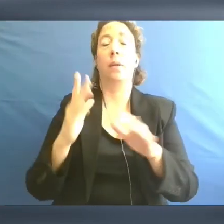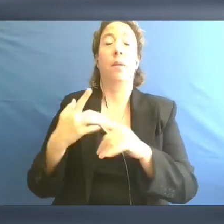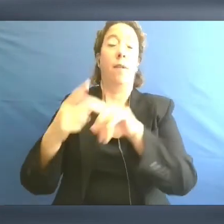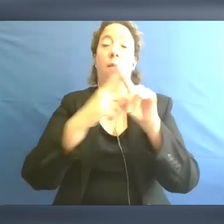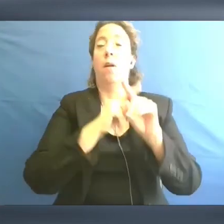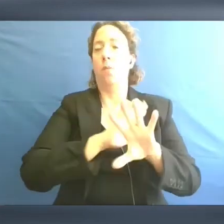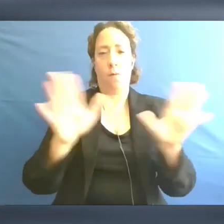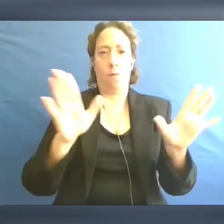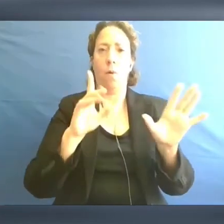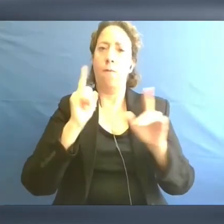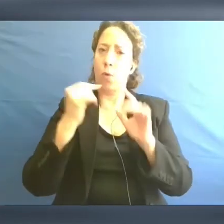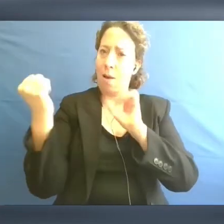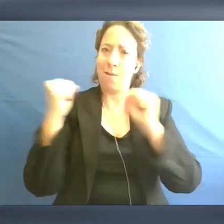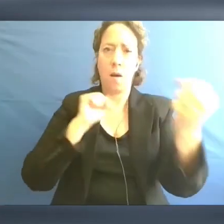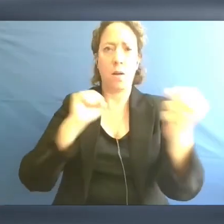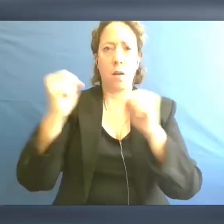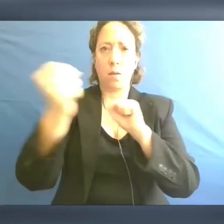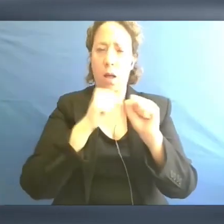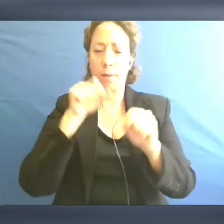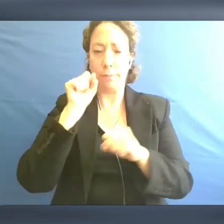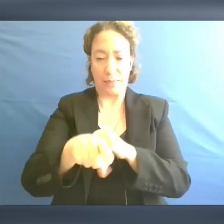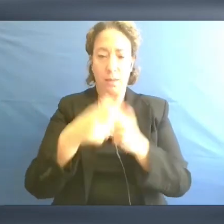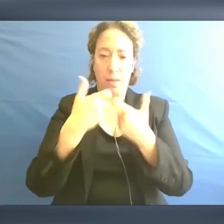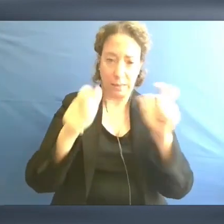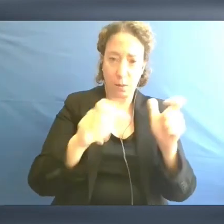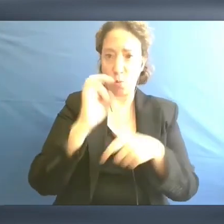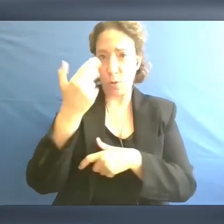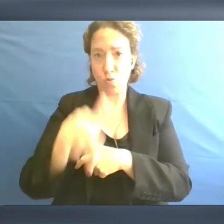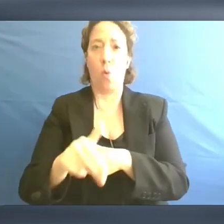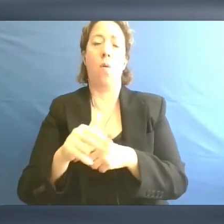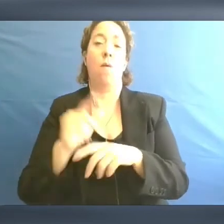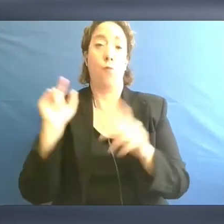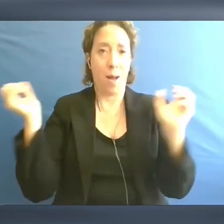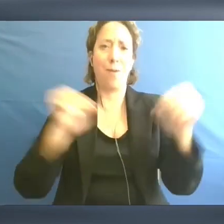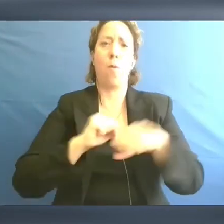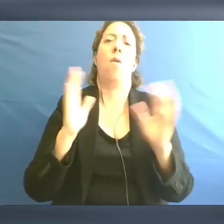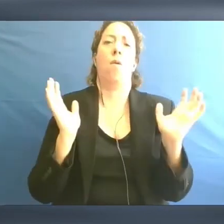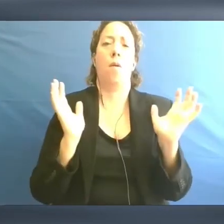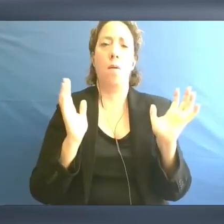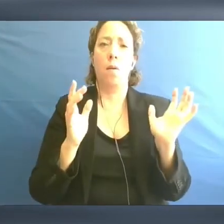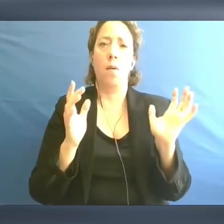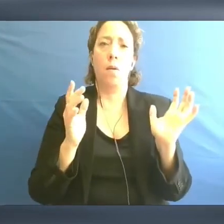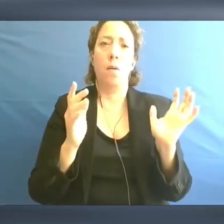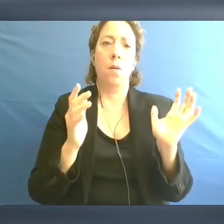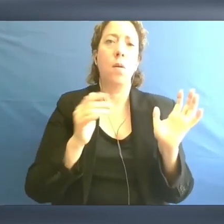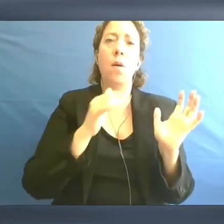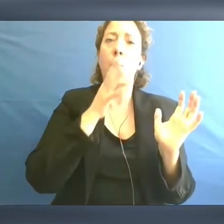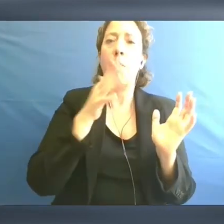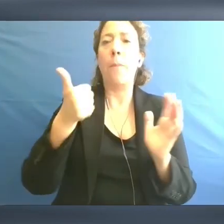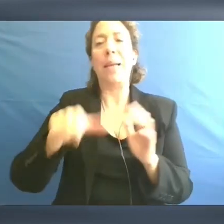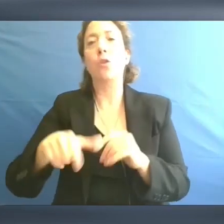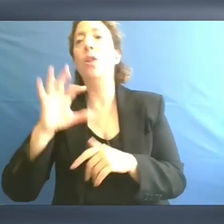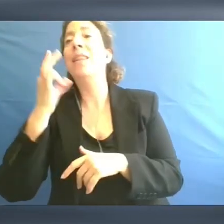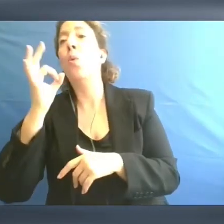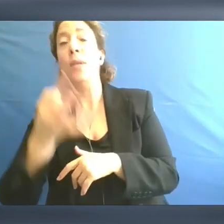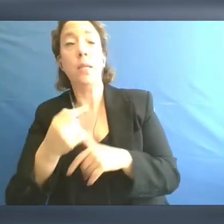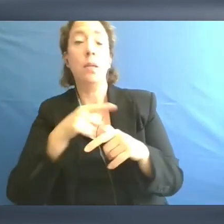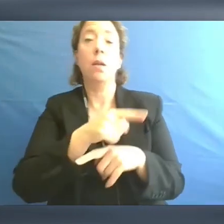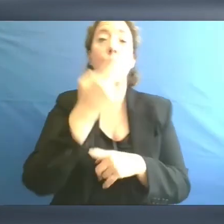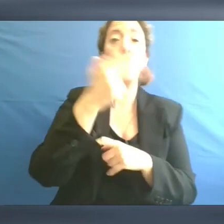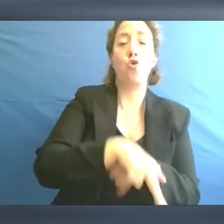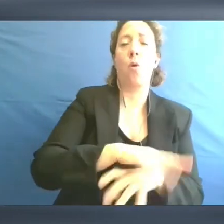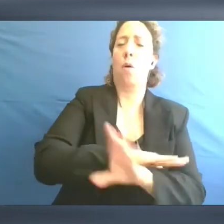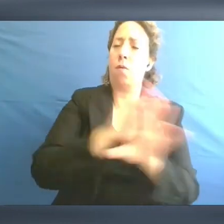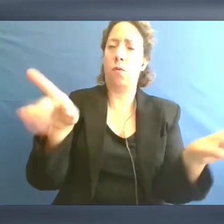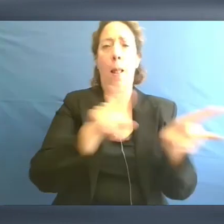qu'on soit d'accord pour dire ce document est accessible, ce document n'est pas accessible. On ne peut plus avoir un testeur qui dit oui, un testeur qui dit non. Il faut qu'on